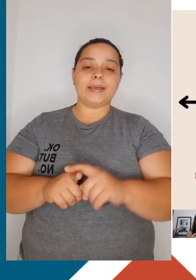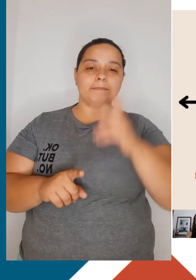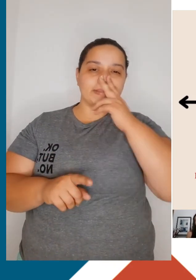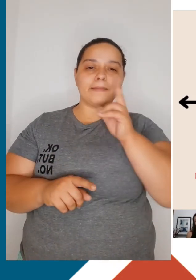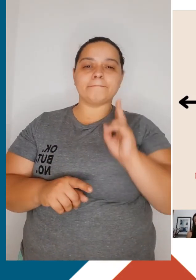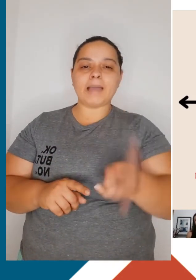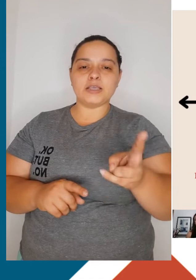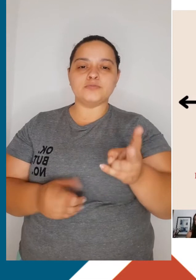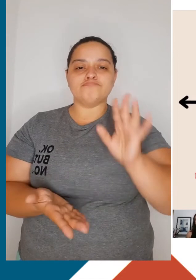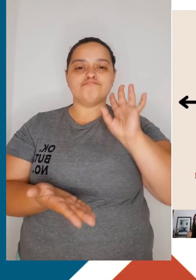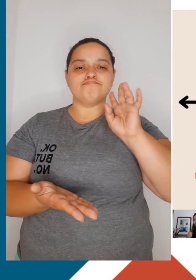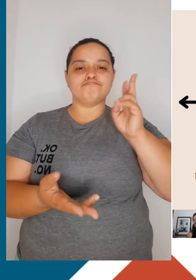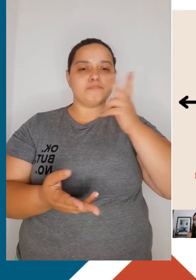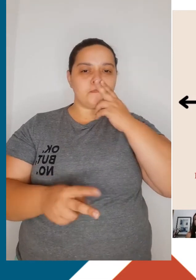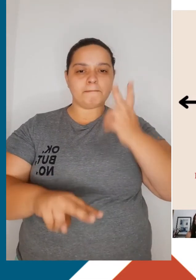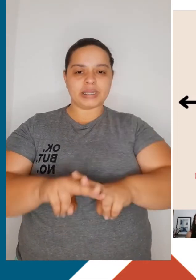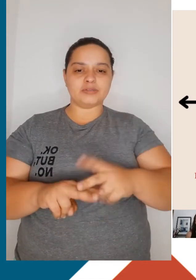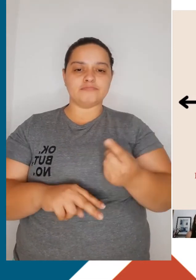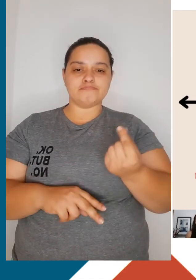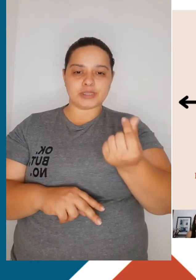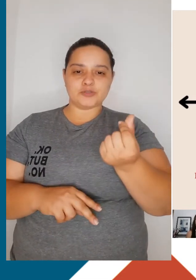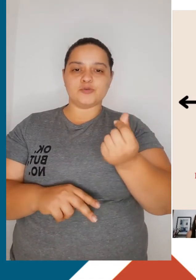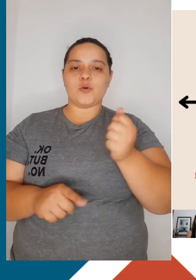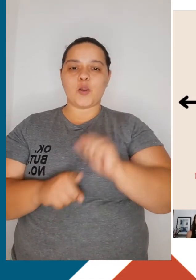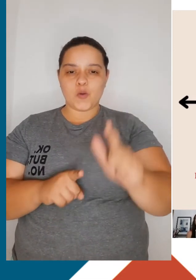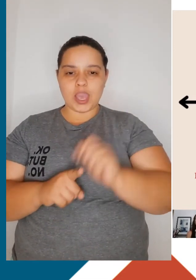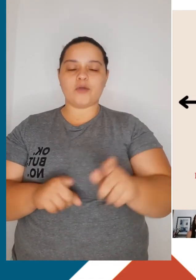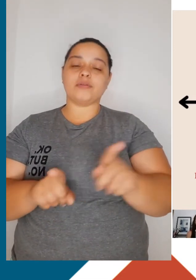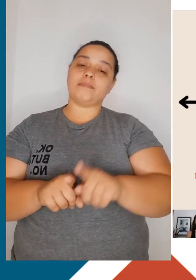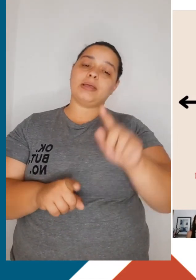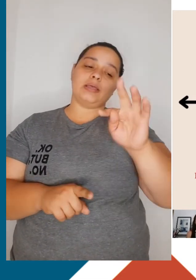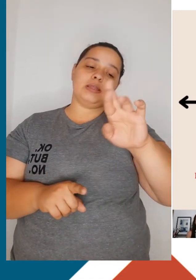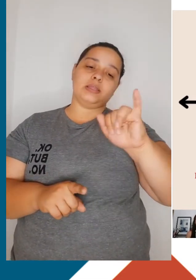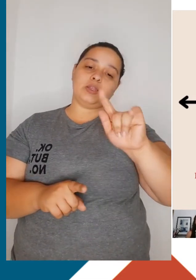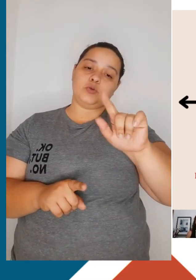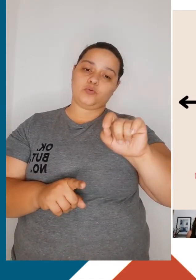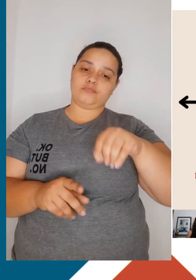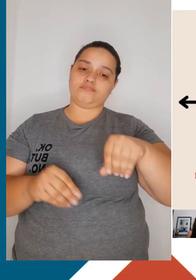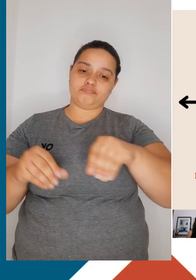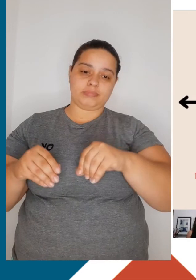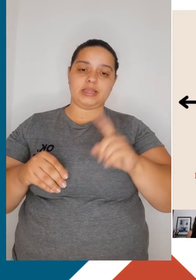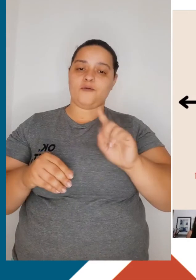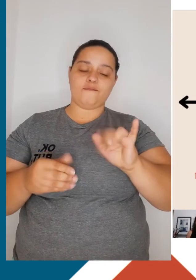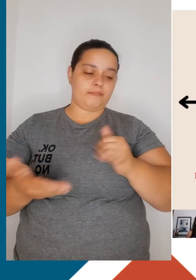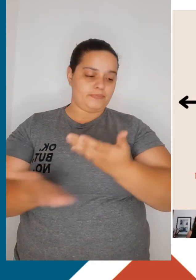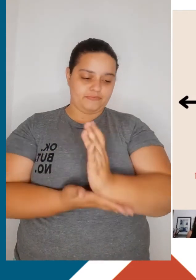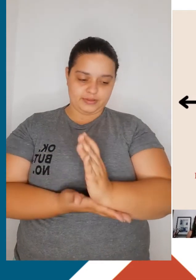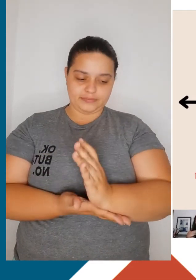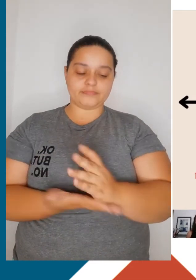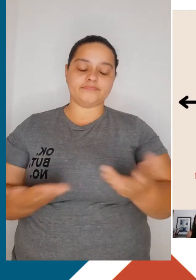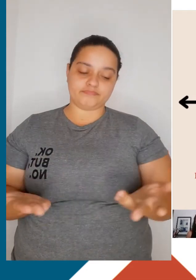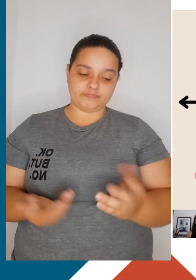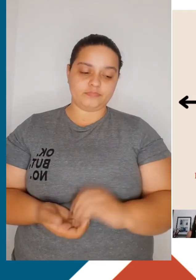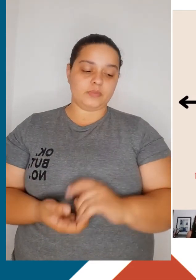dos aluguéis e do trigo, não vai ser atendido pelo esse primeiro momento do processo revolucionário. Vai ser descoberta, então, uma tentativa